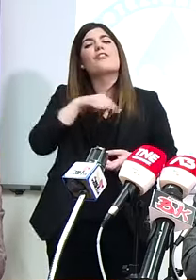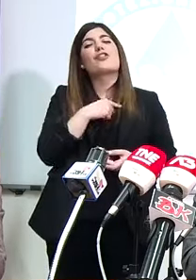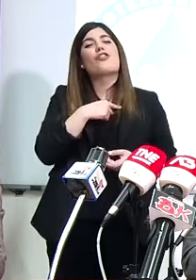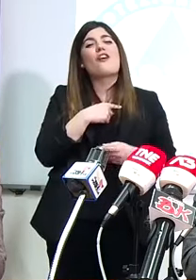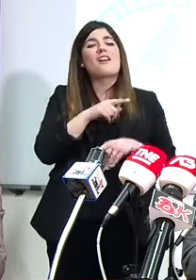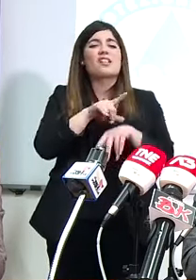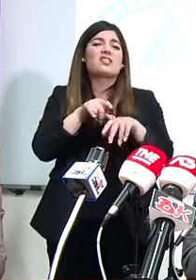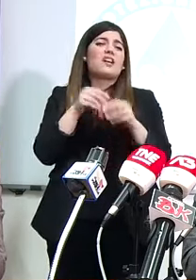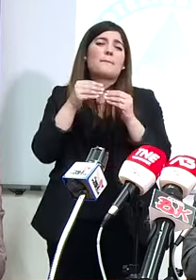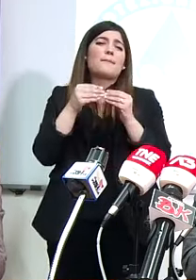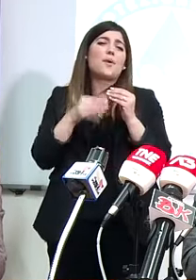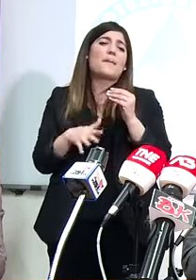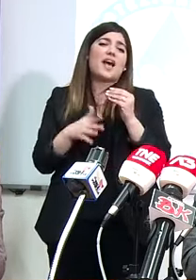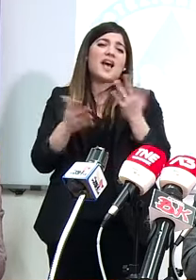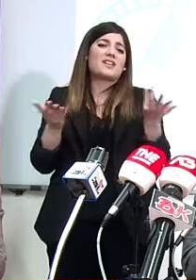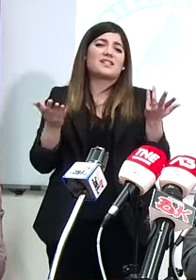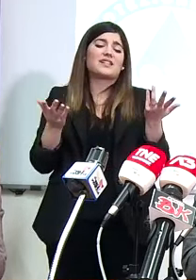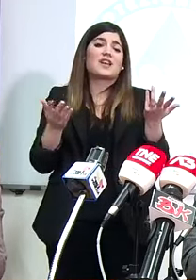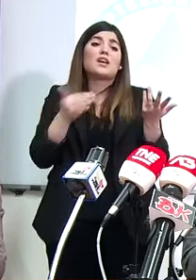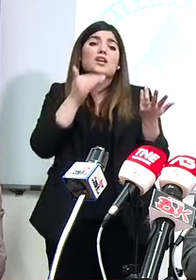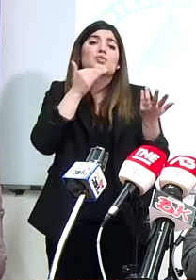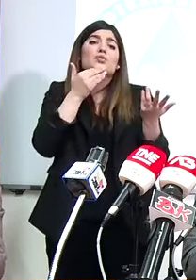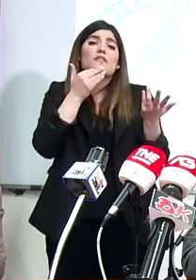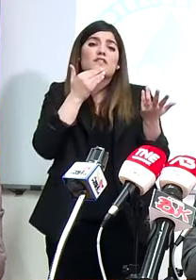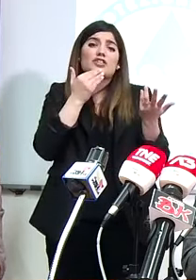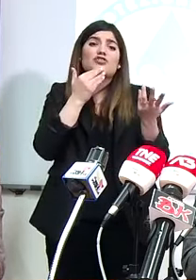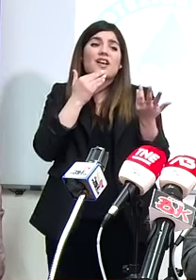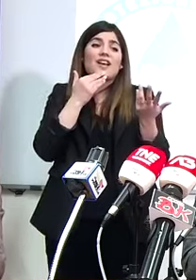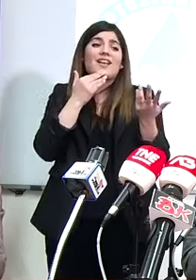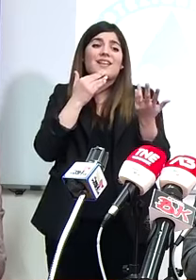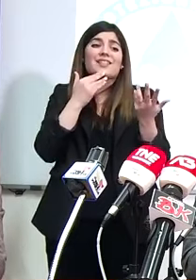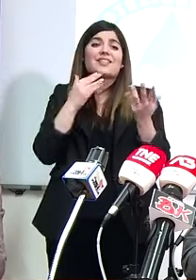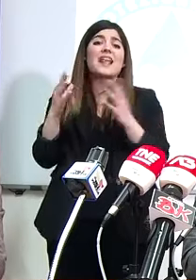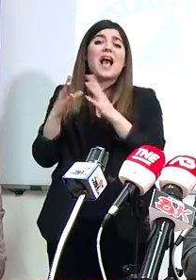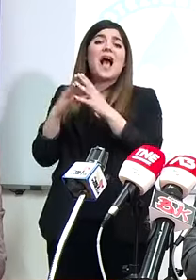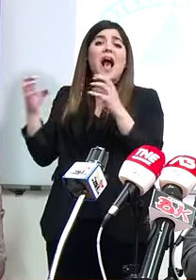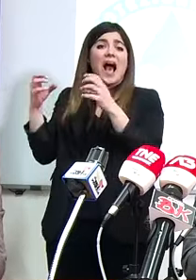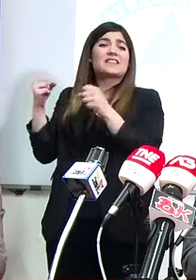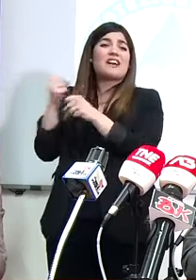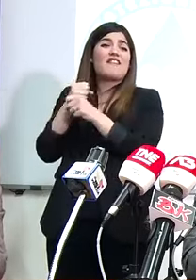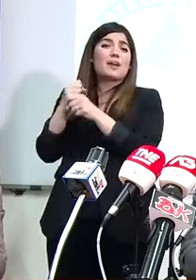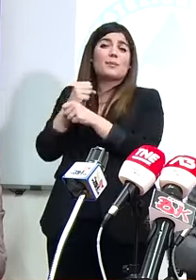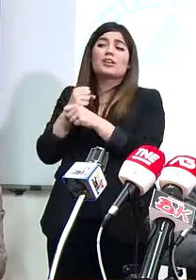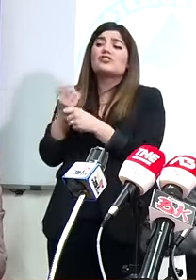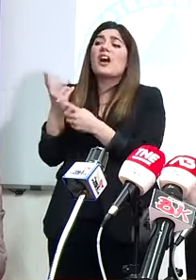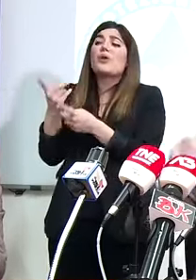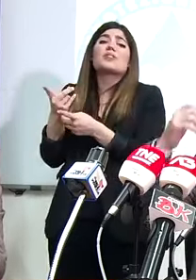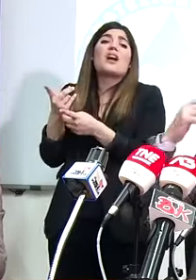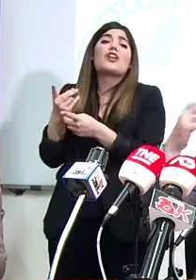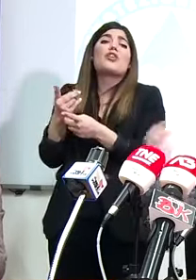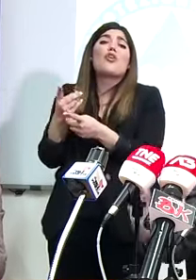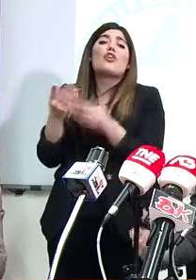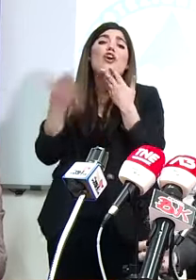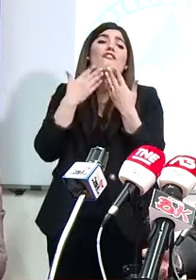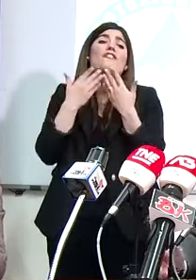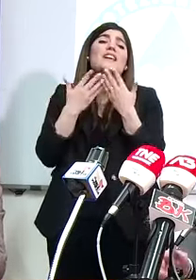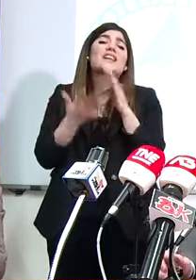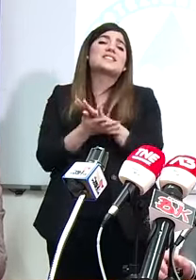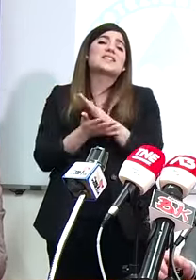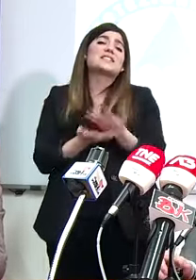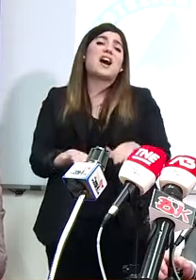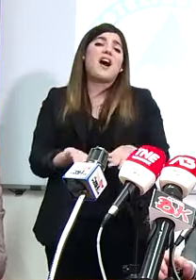che ci tengo quando sarebbe sufficiente che la big pharma fanno una conferenza stampa spiega tutto vi chiamano venivano tutto quello che vogliono